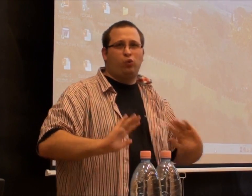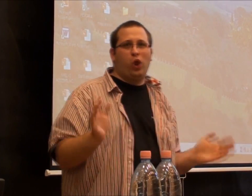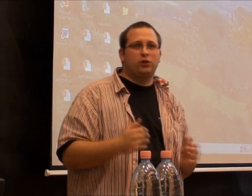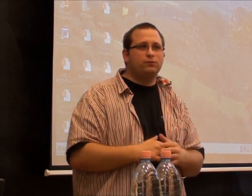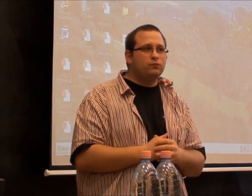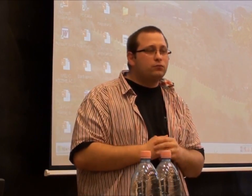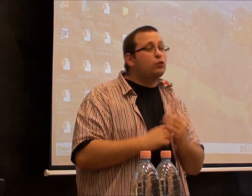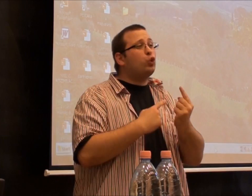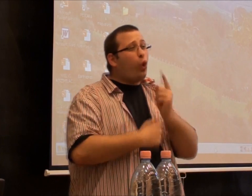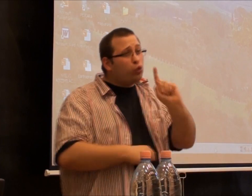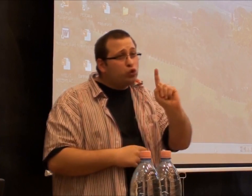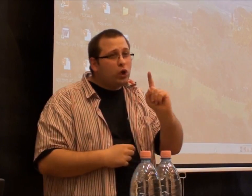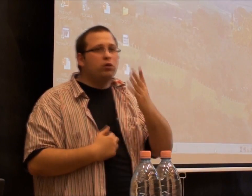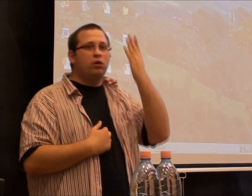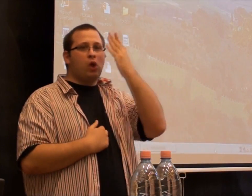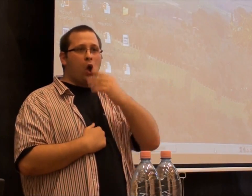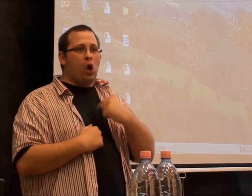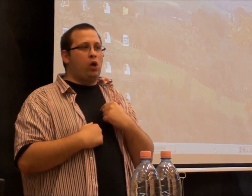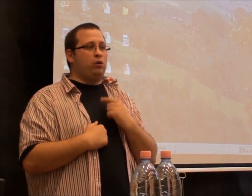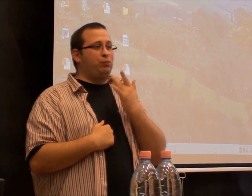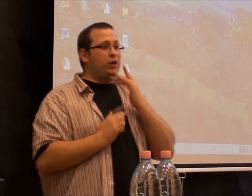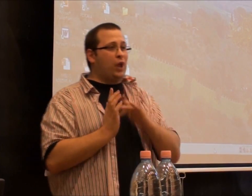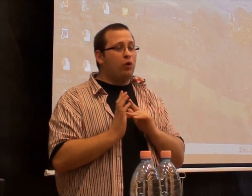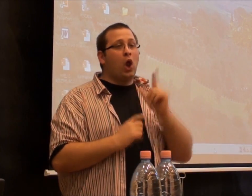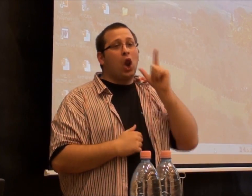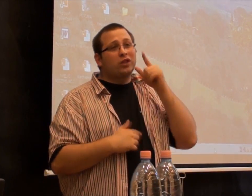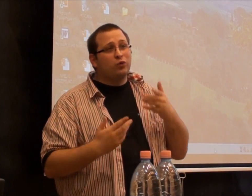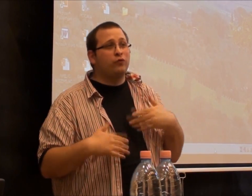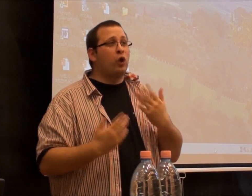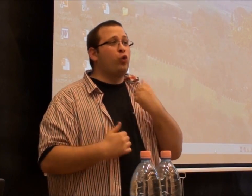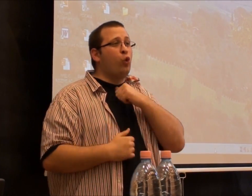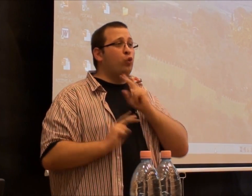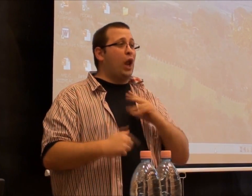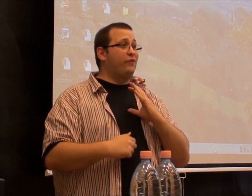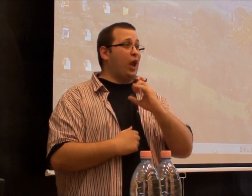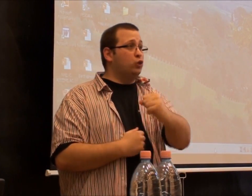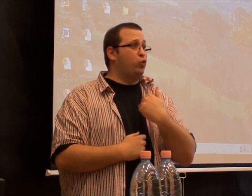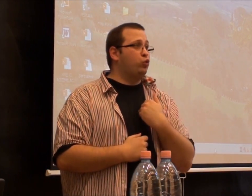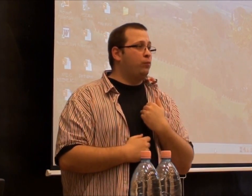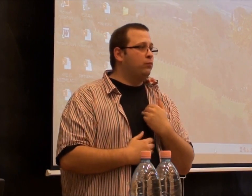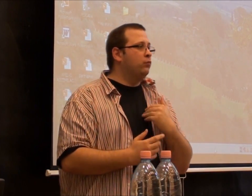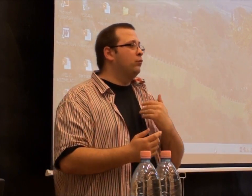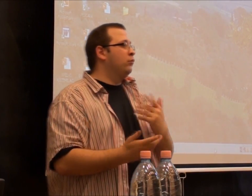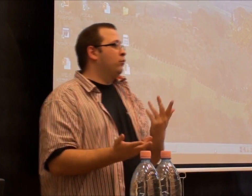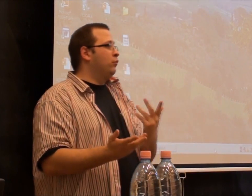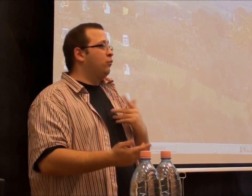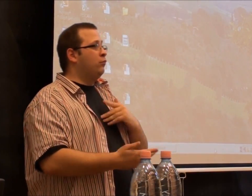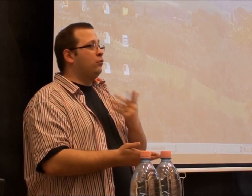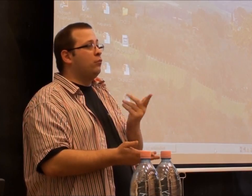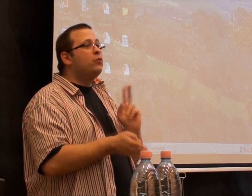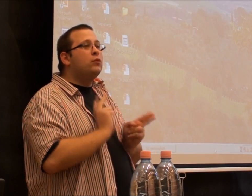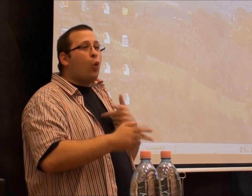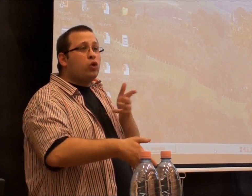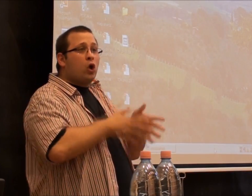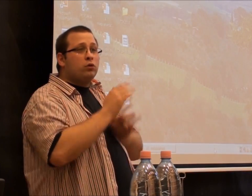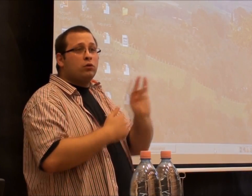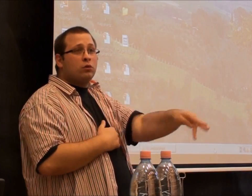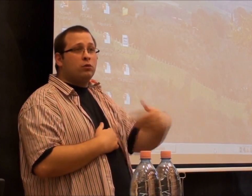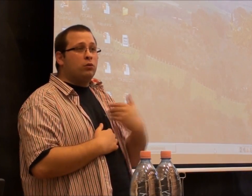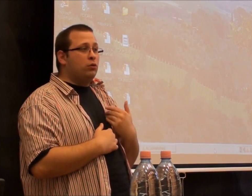nyitottak, megértőek. Különösen például a latin vagy a görög válaszoknál. Hogyan